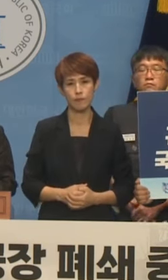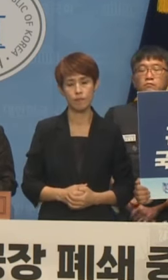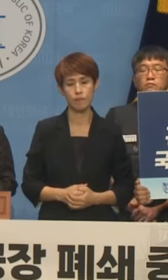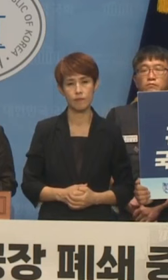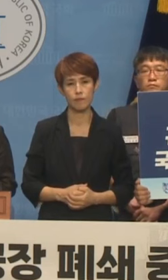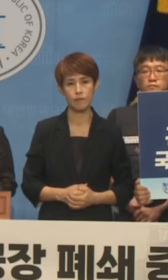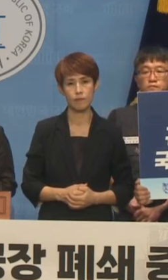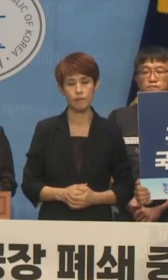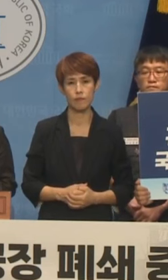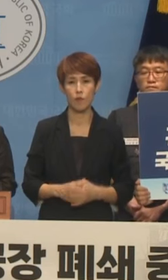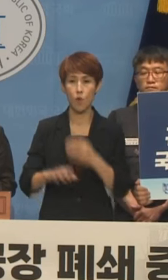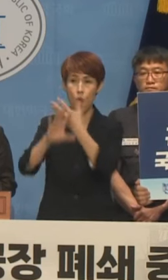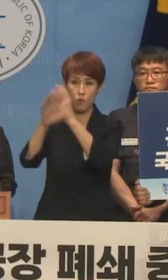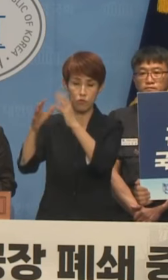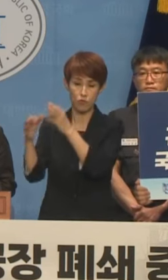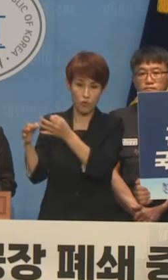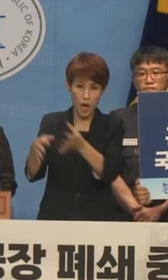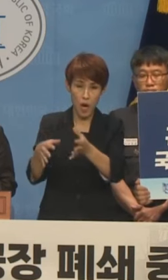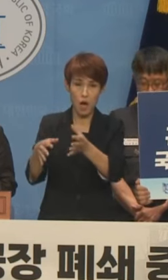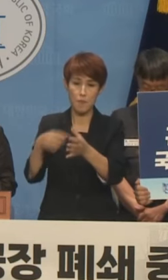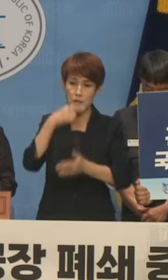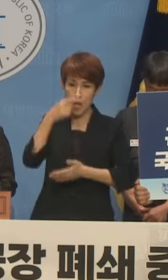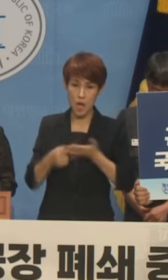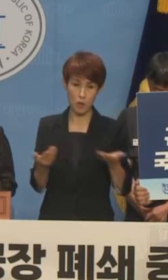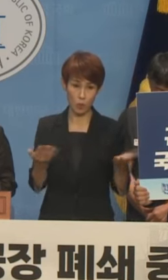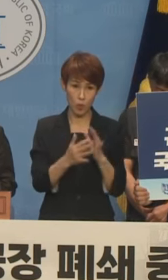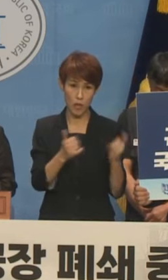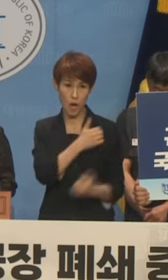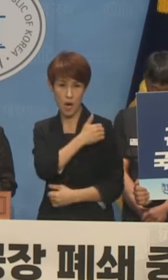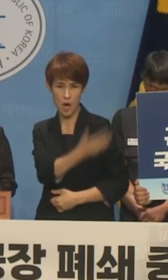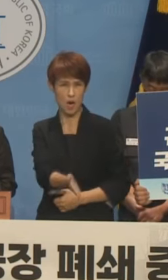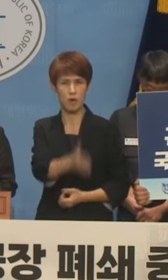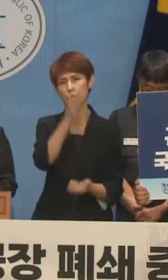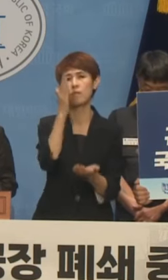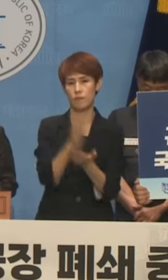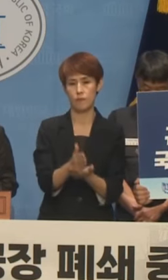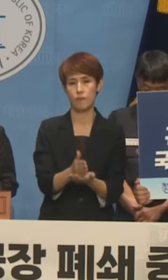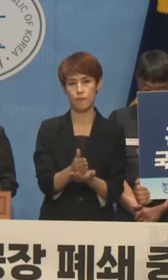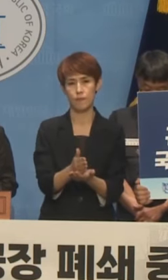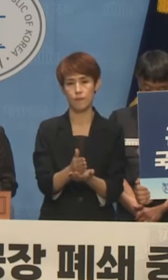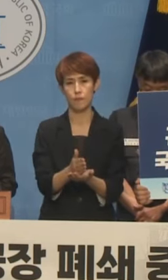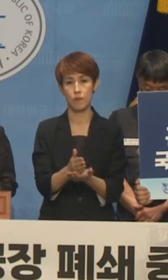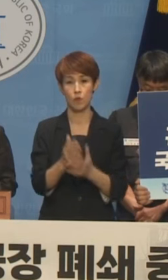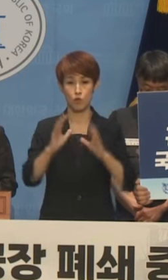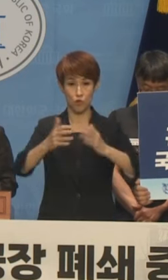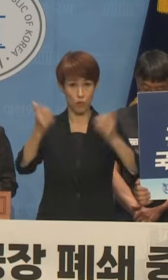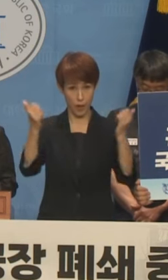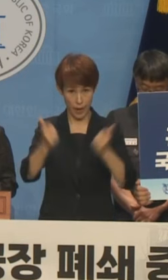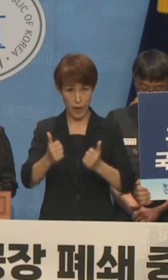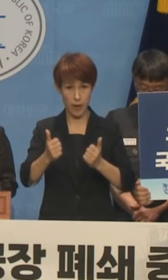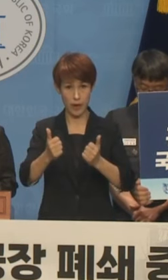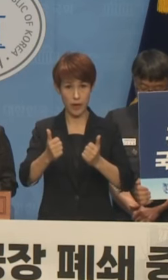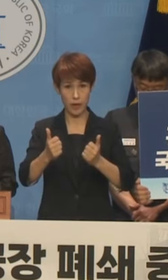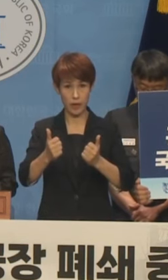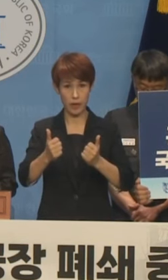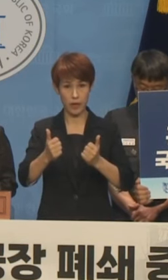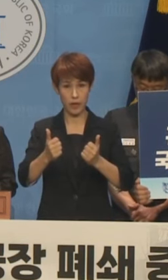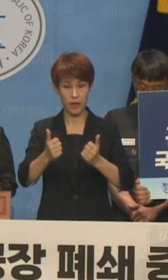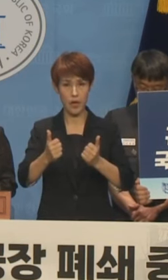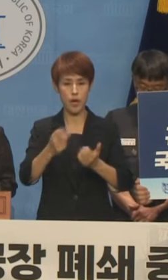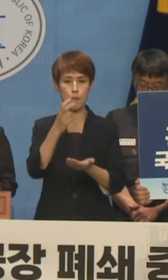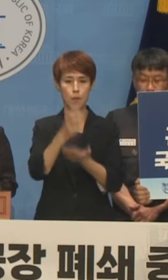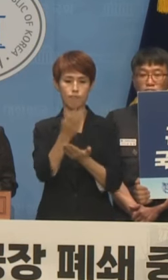이상 외투기업 피해 노동자를 방치하지 않아야 합니다. 국회가 본격적으로 법